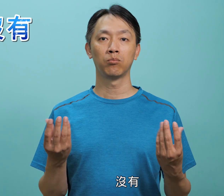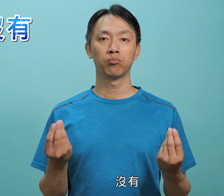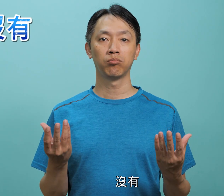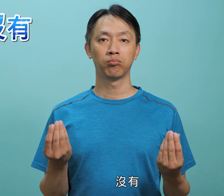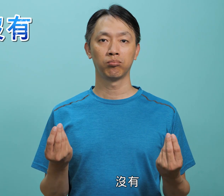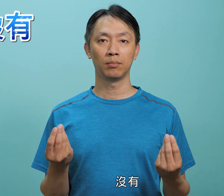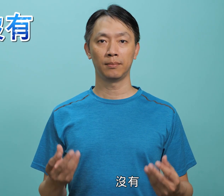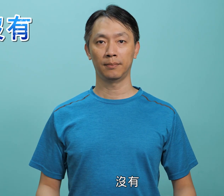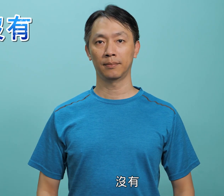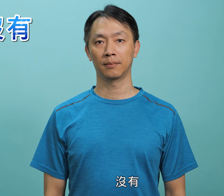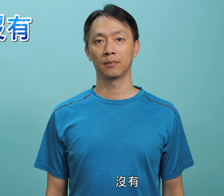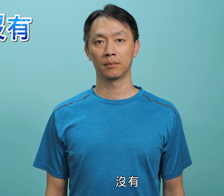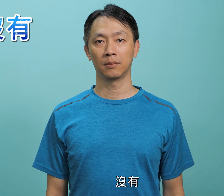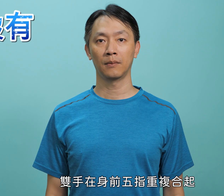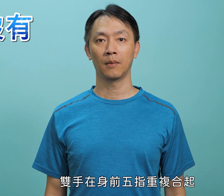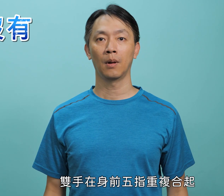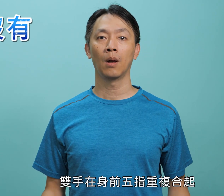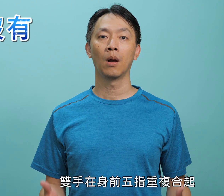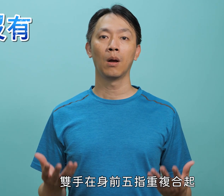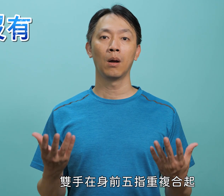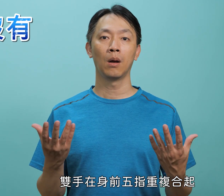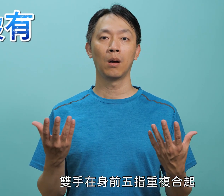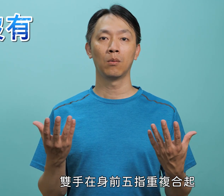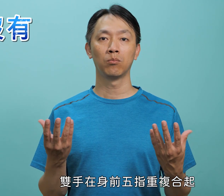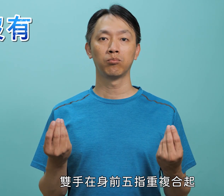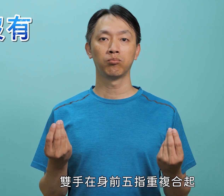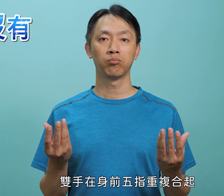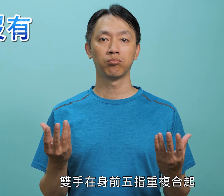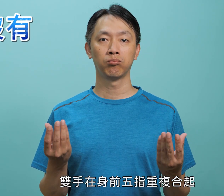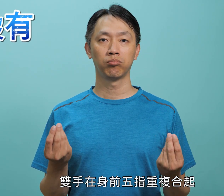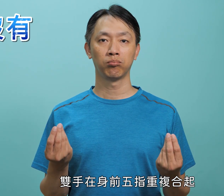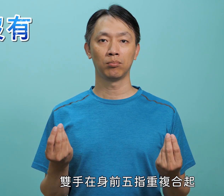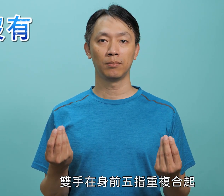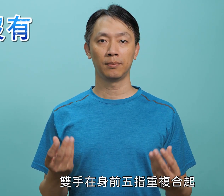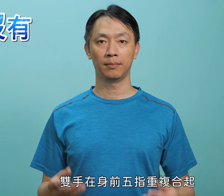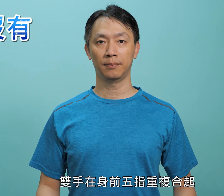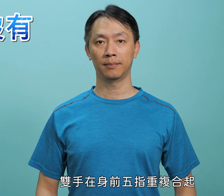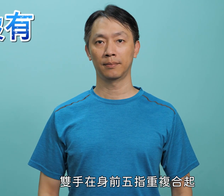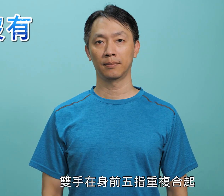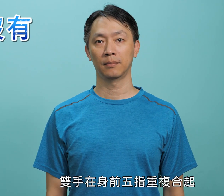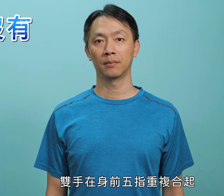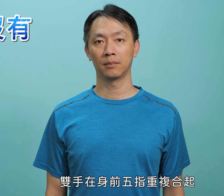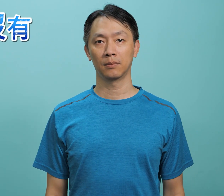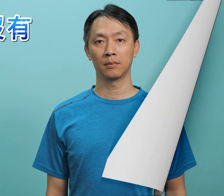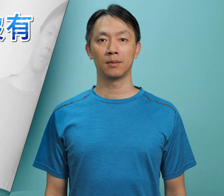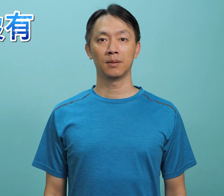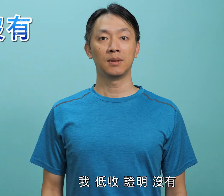没有。双手在身前，五指重复合起。